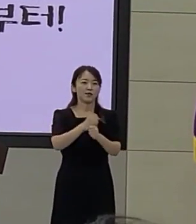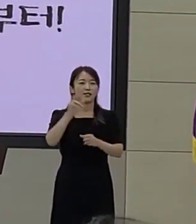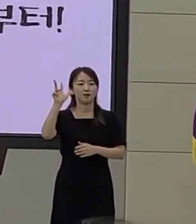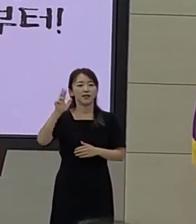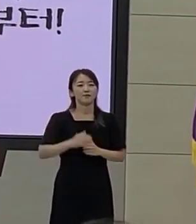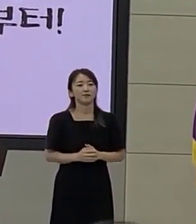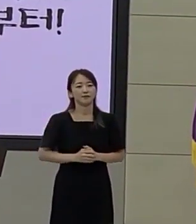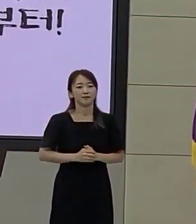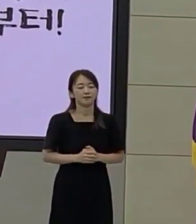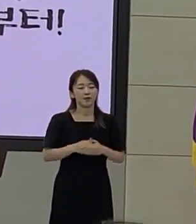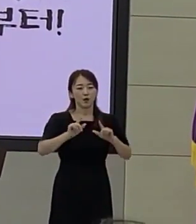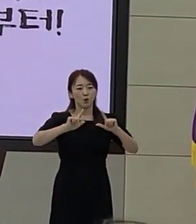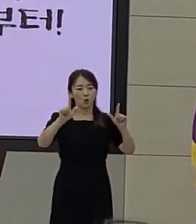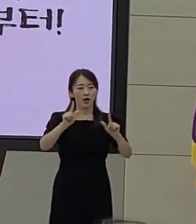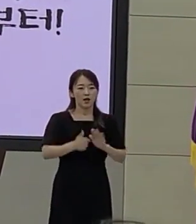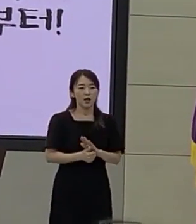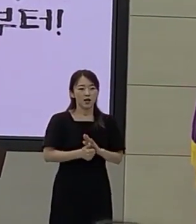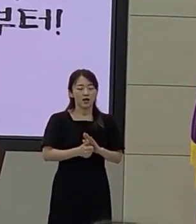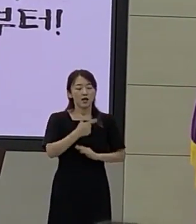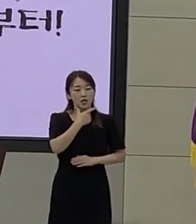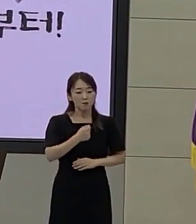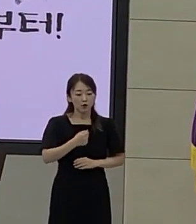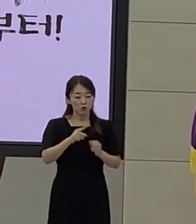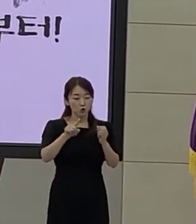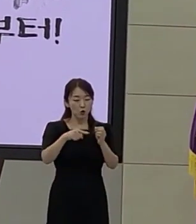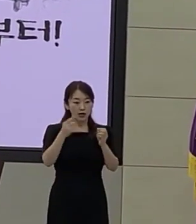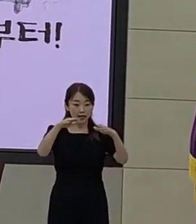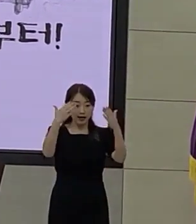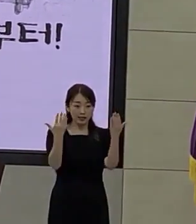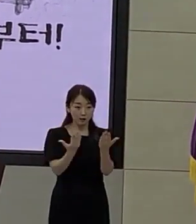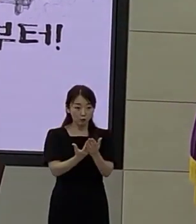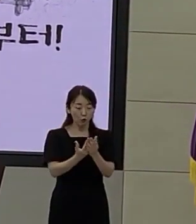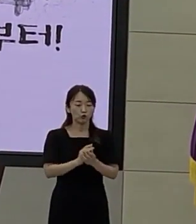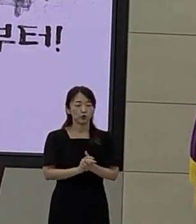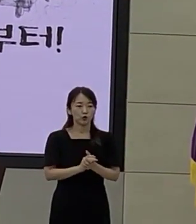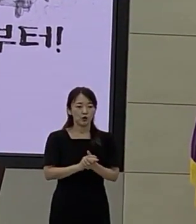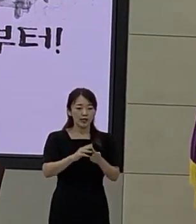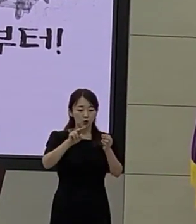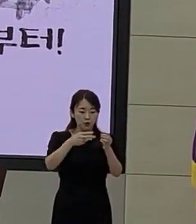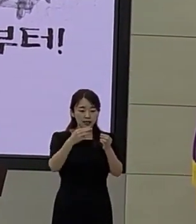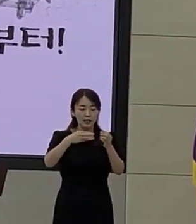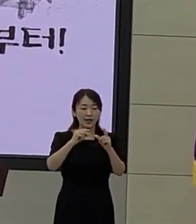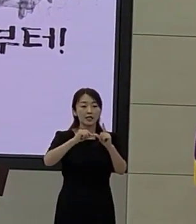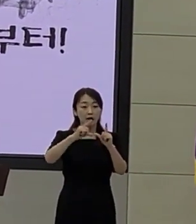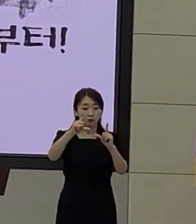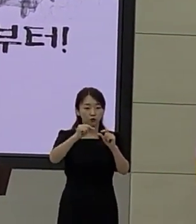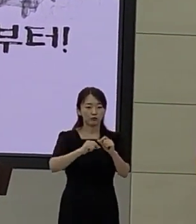안착시키겠습니다. 올해 희망하는 초등학교 1학년 학생 전원과 2, 3학년